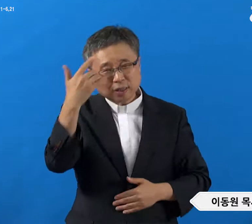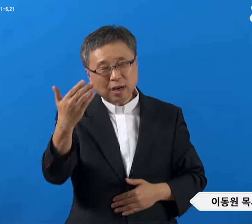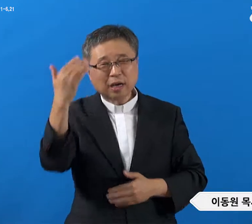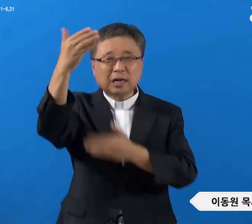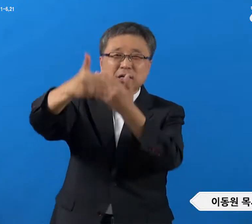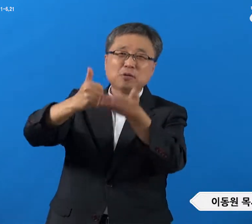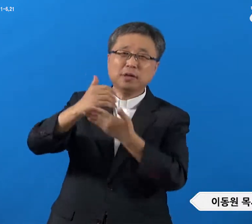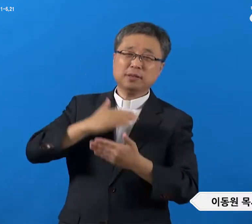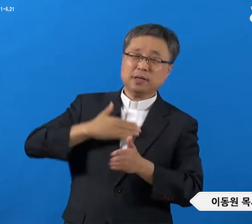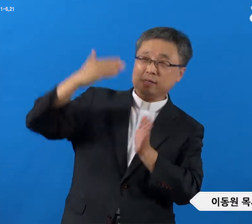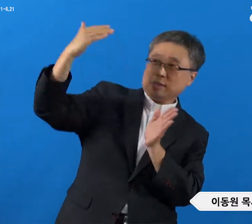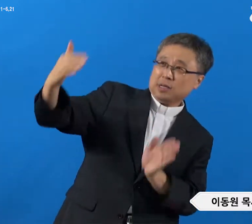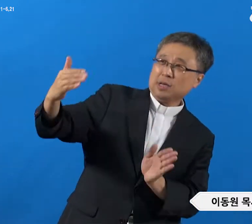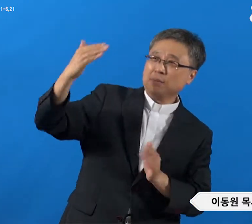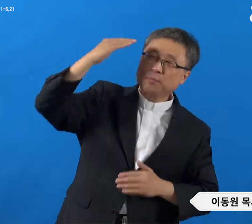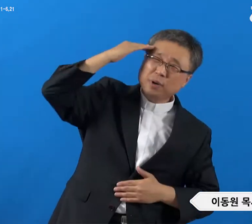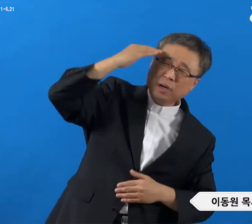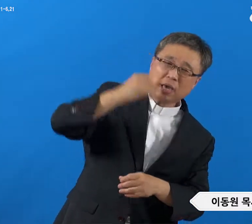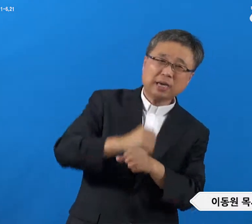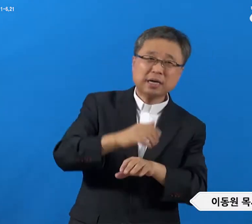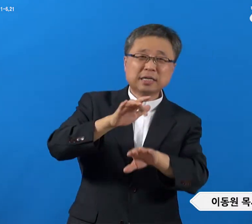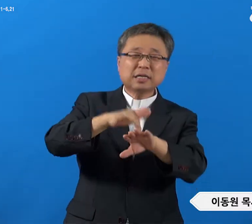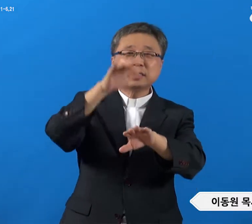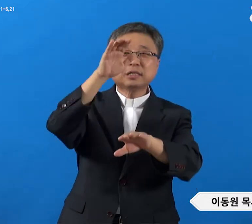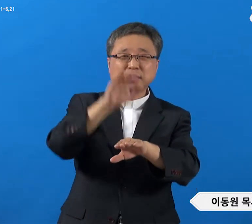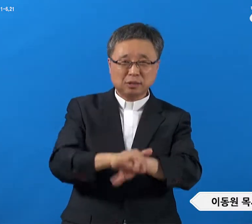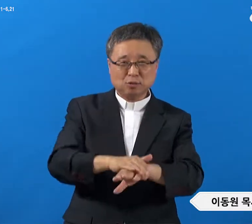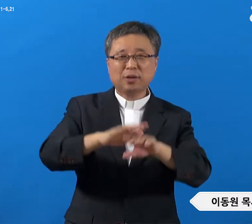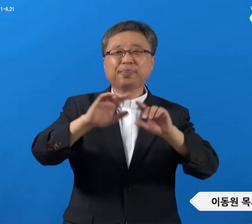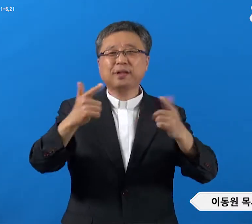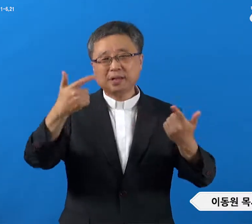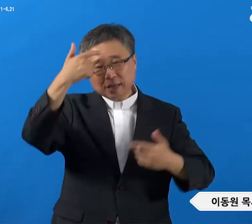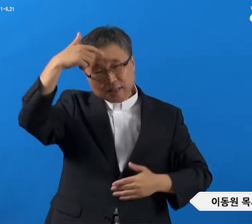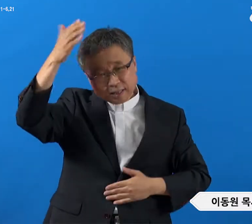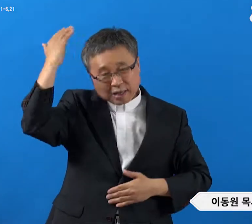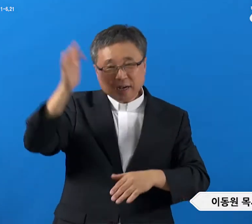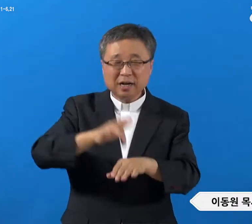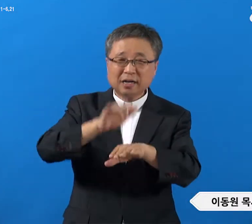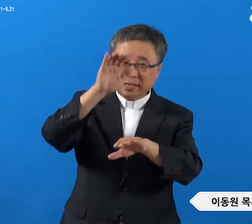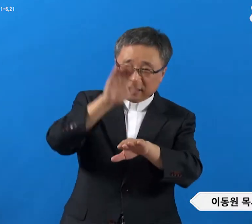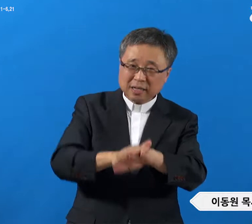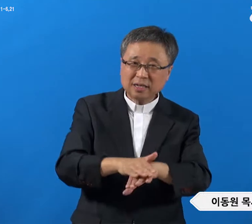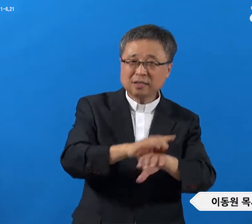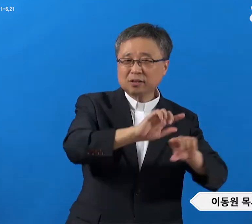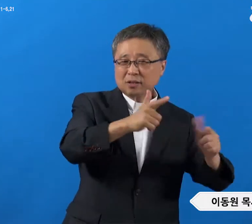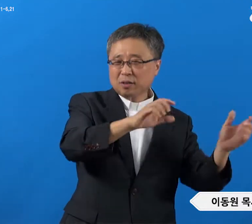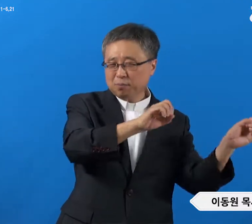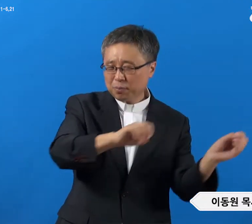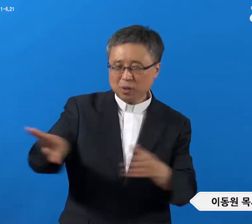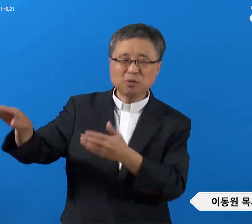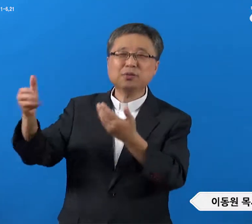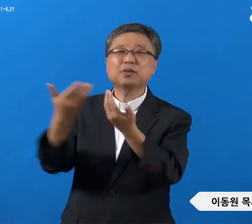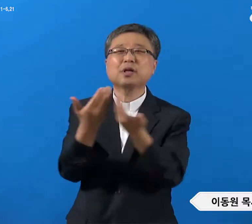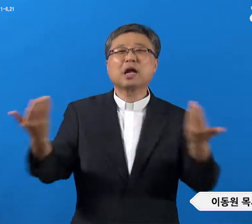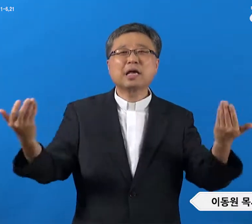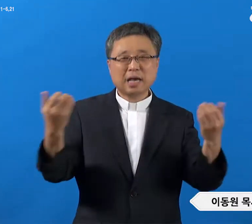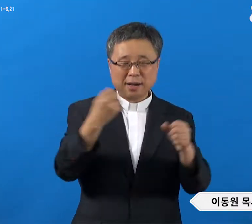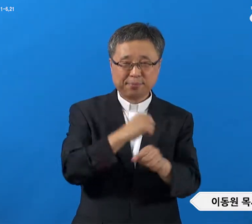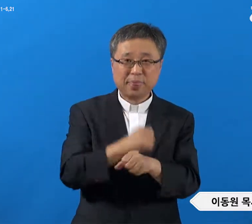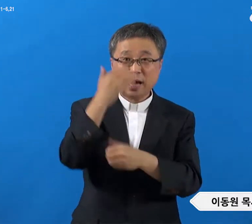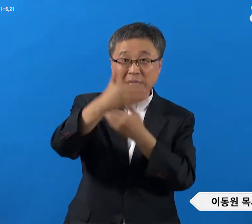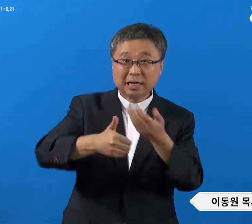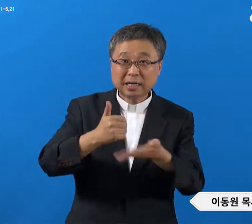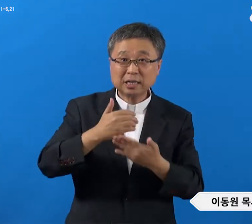나 사이의 관계를 방해하는 그런 습관들, 옛날 습관들, 그것들을 버리고 떠날 때